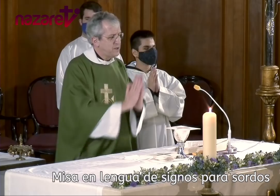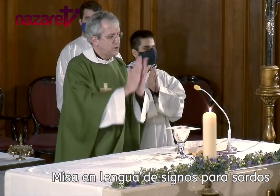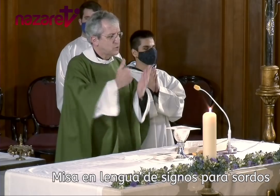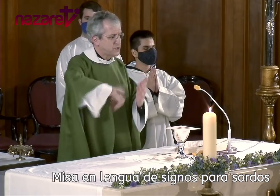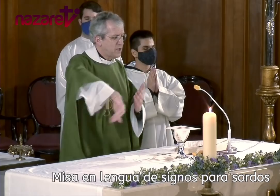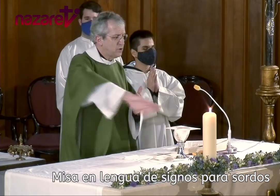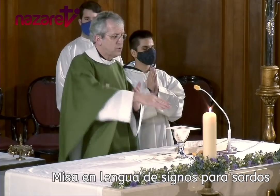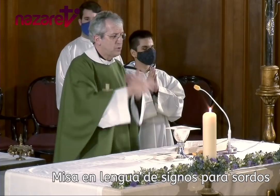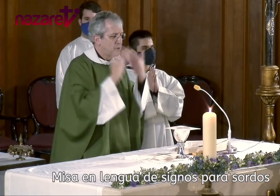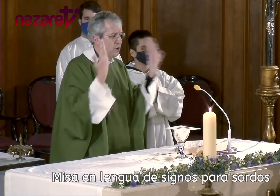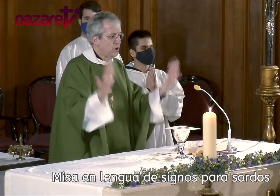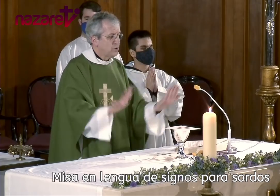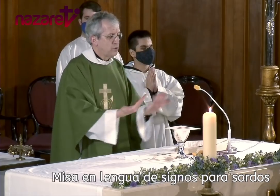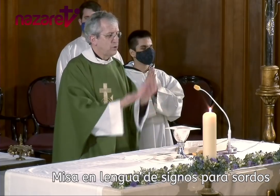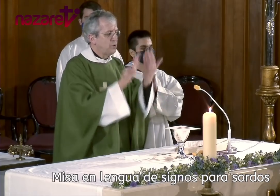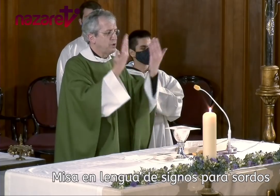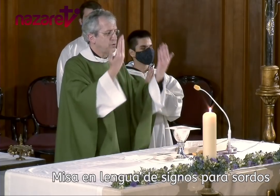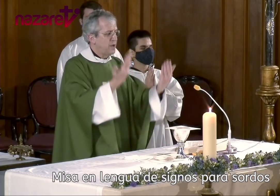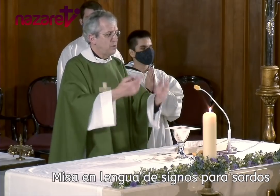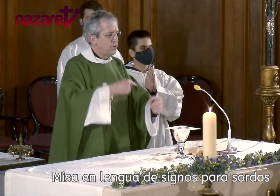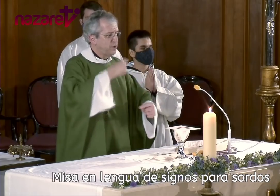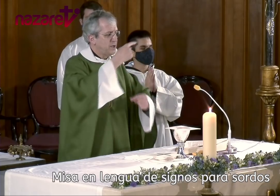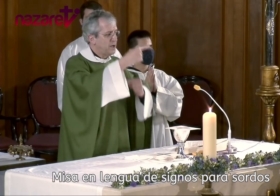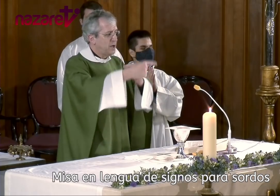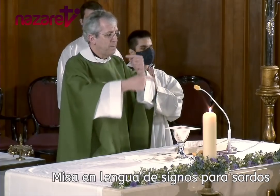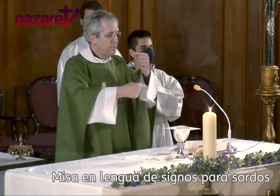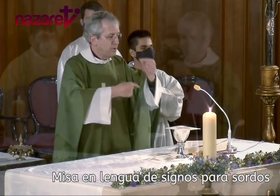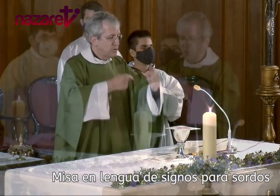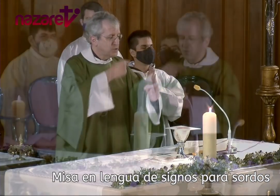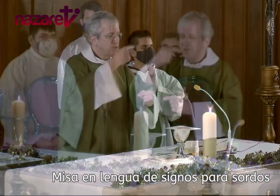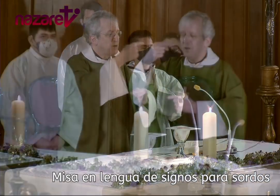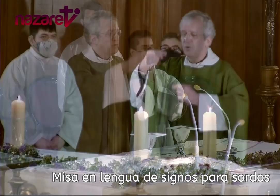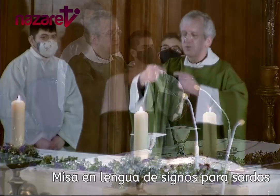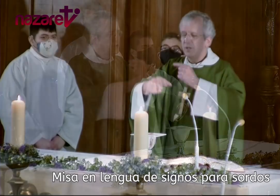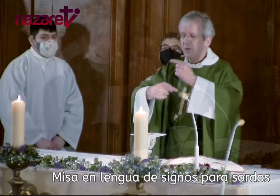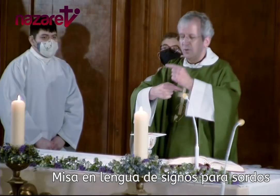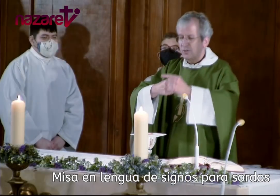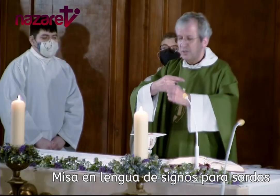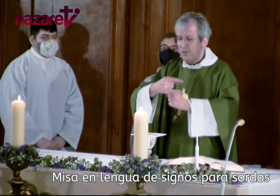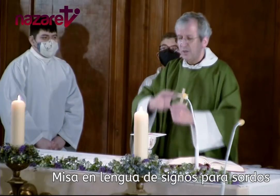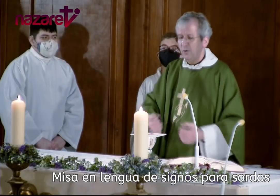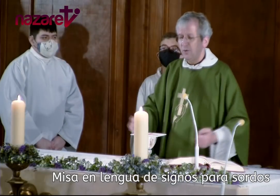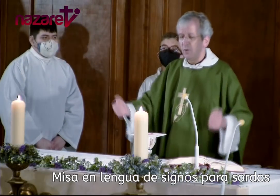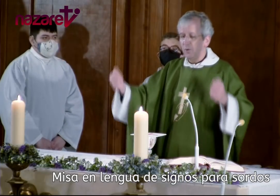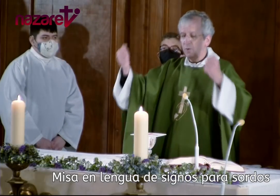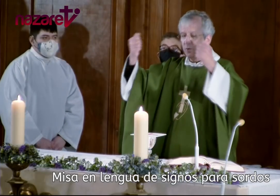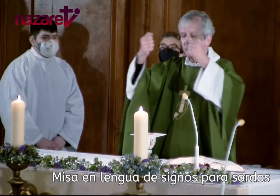Espíritu Santo, todo honor y toda gloria por los siglos de los siglos.